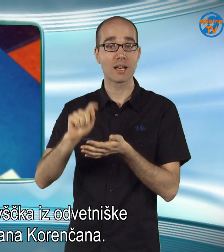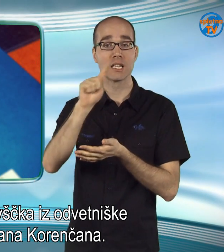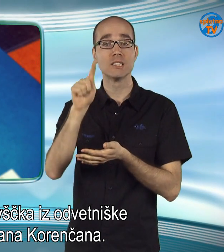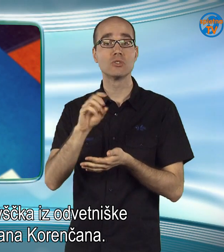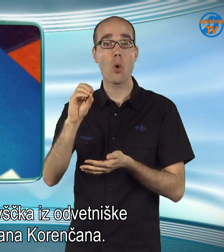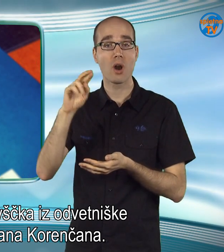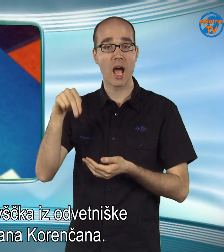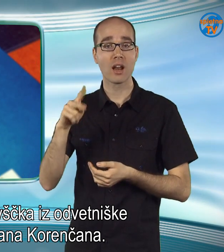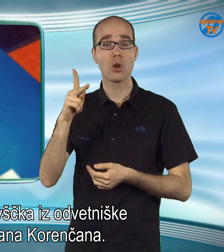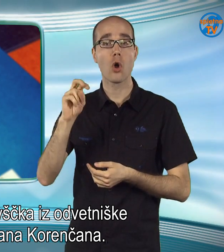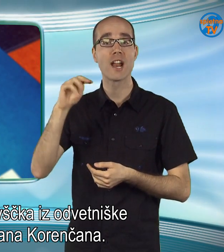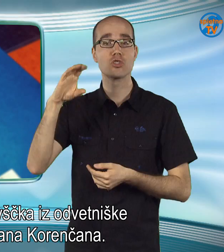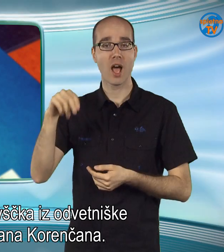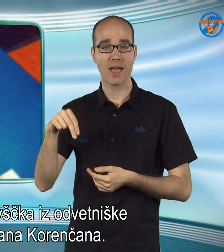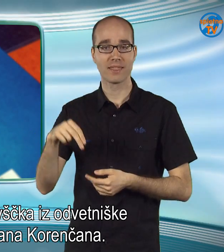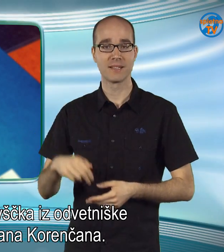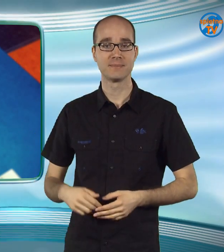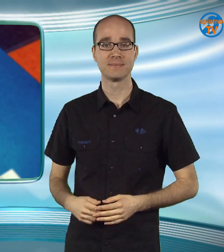Zorana Korenčana.